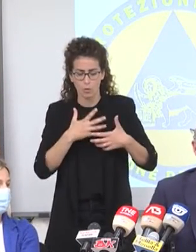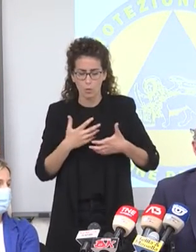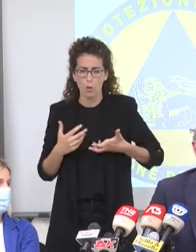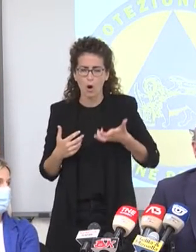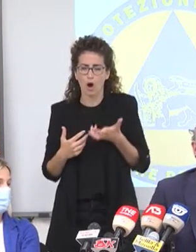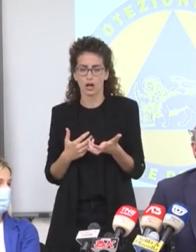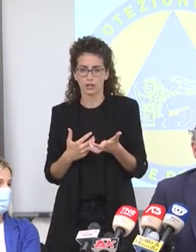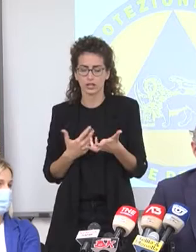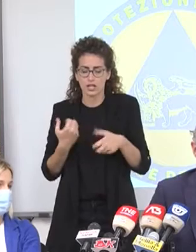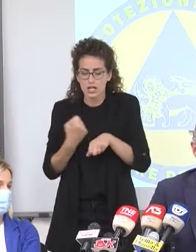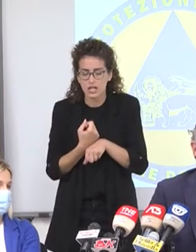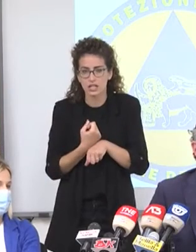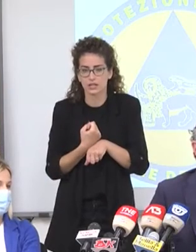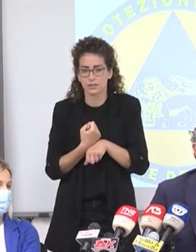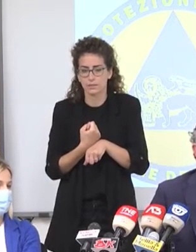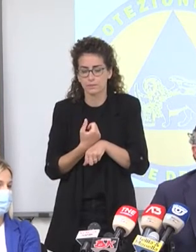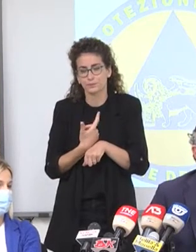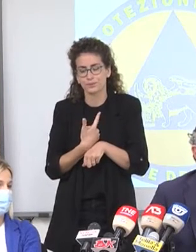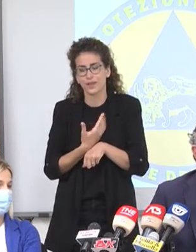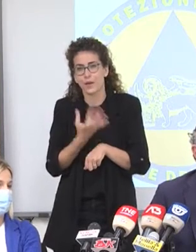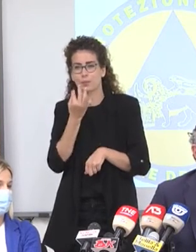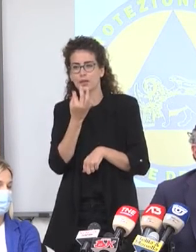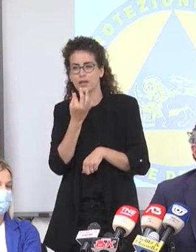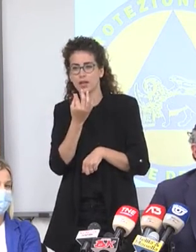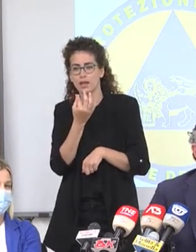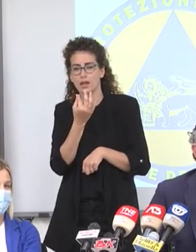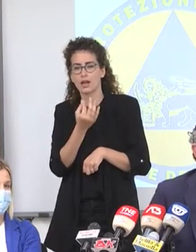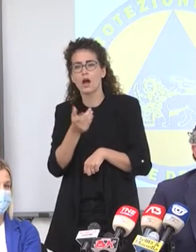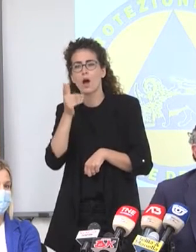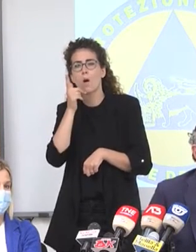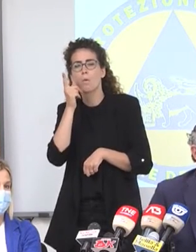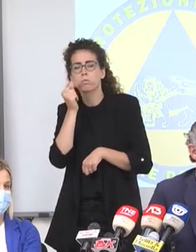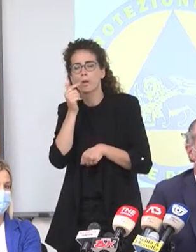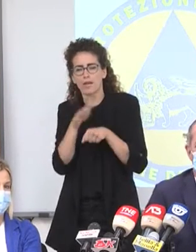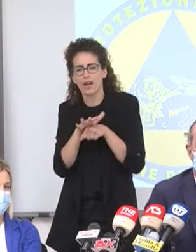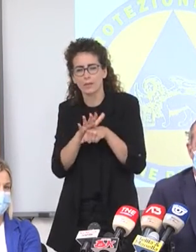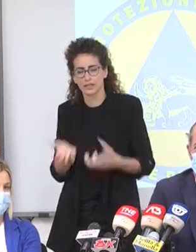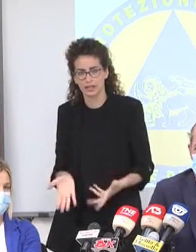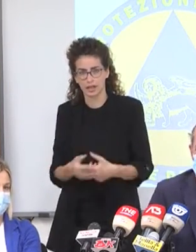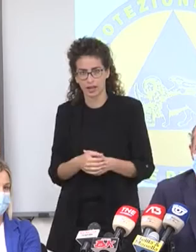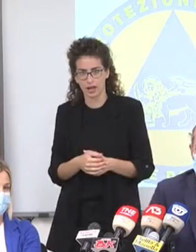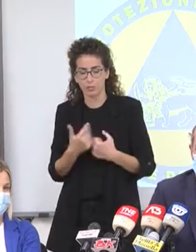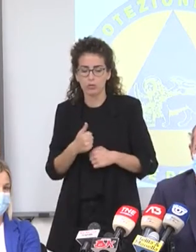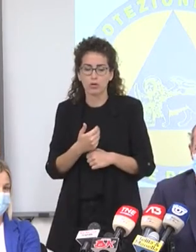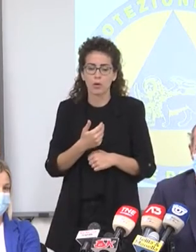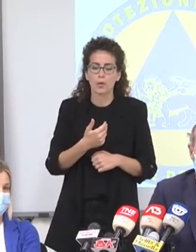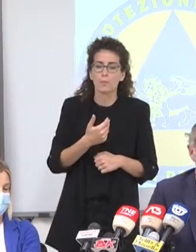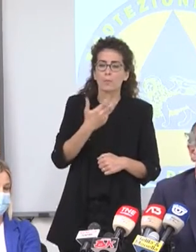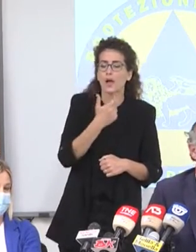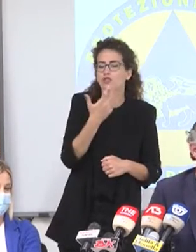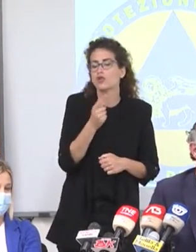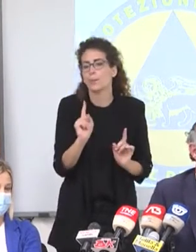per scelte da buon padre di famiglia che possono piacere o non piacere questa è la soddisfazione che ci vedono in essa un sondaggio